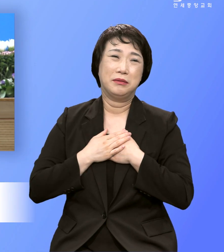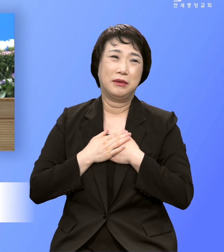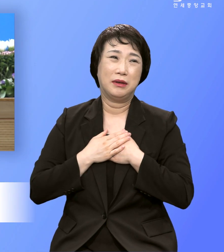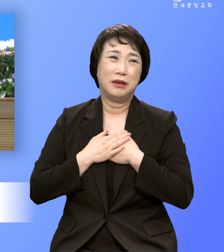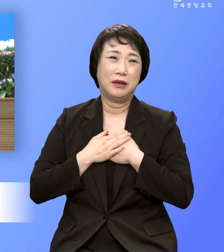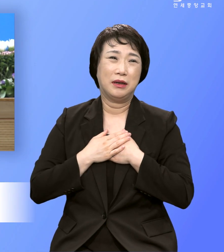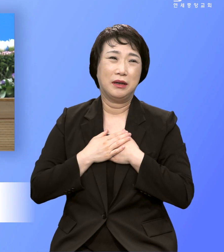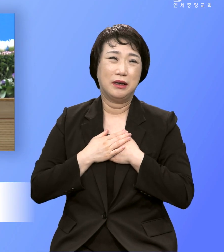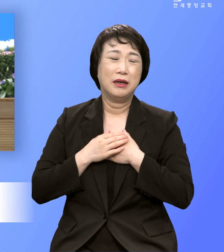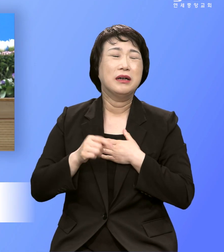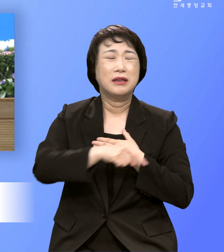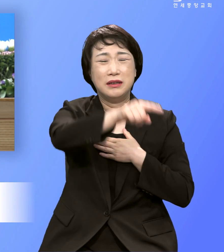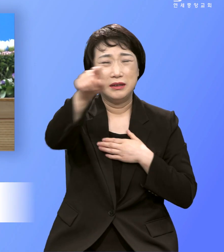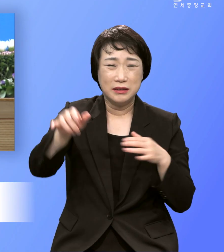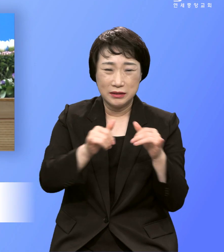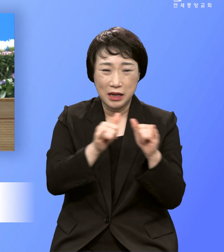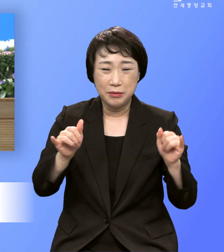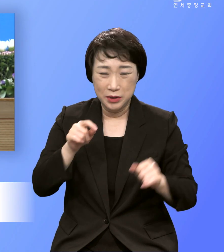그들이 이 교회를